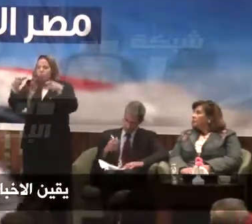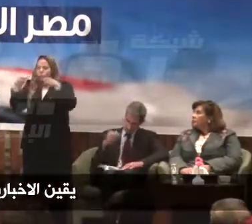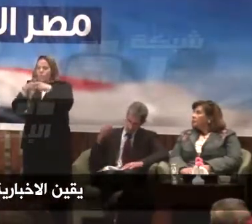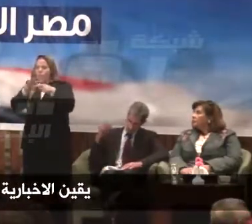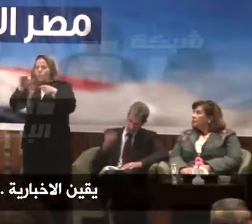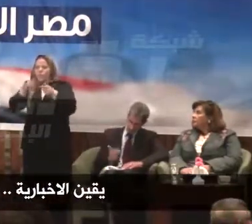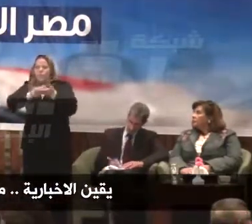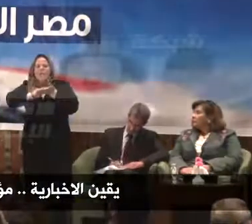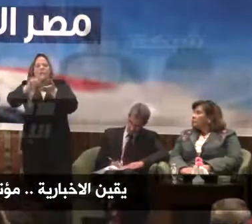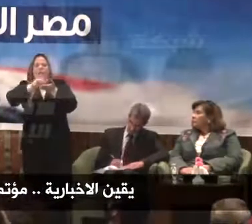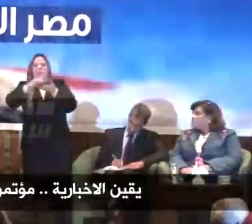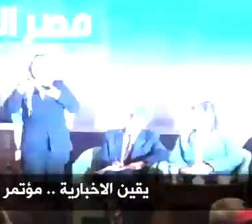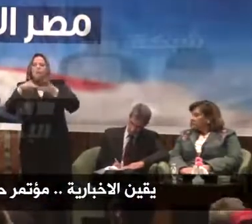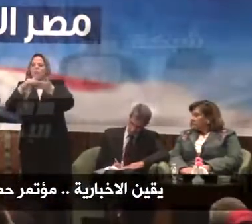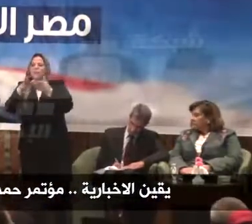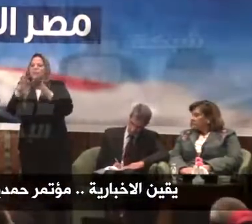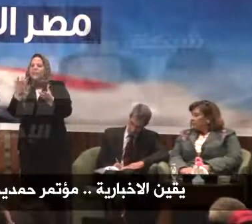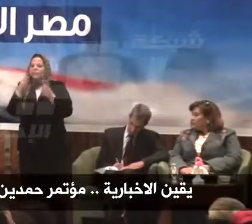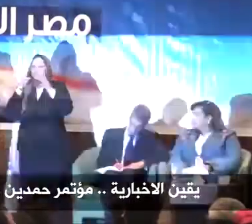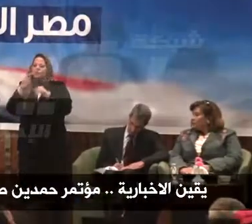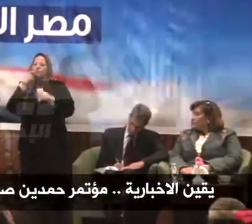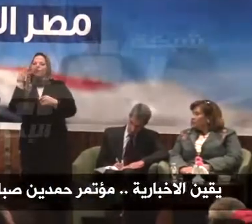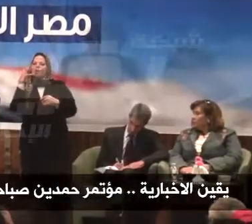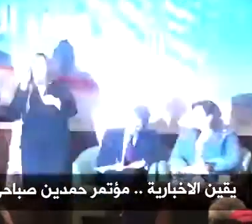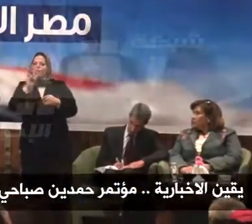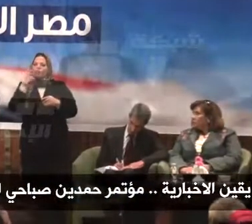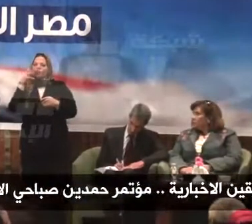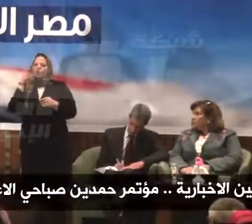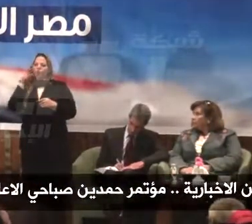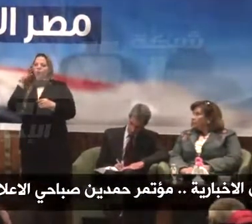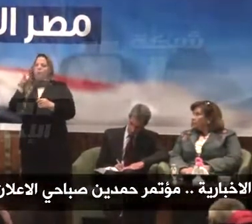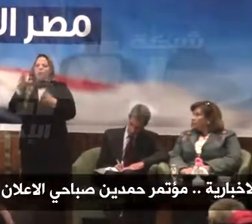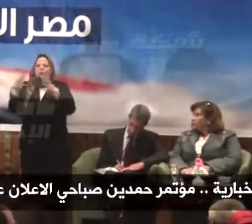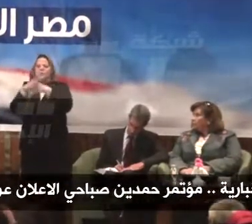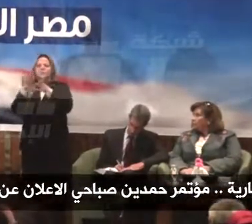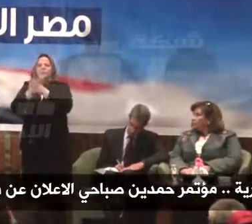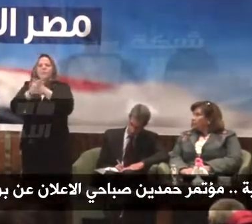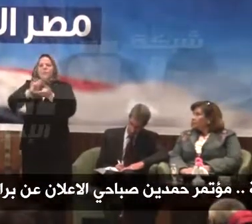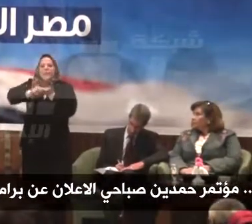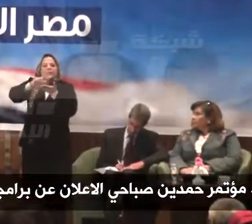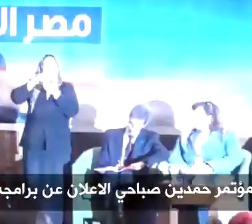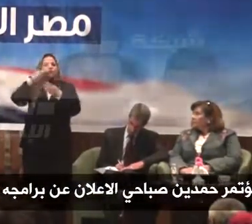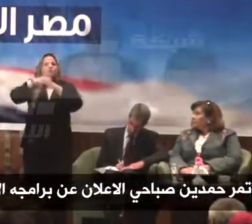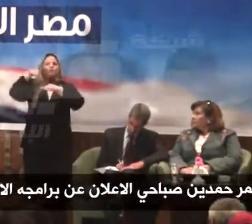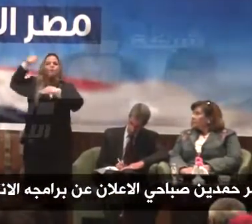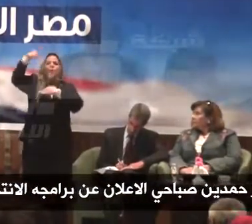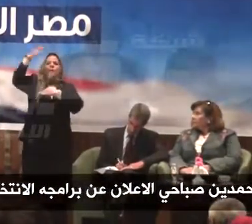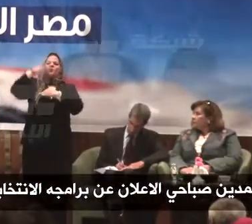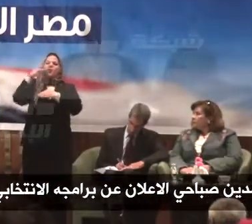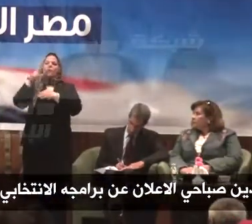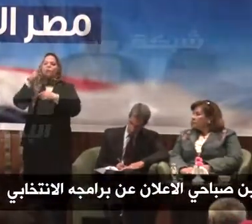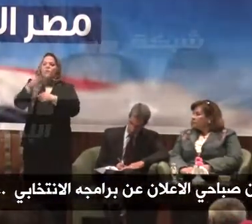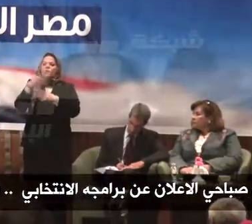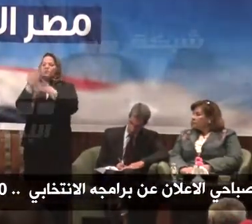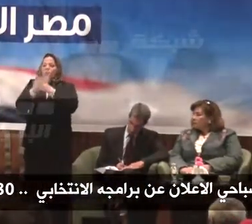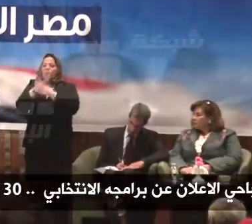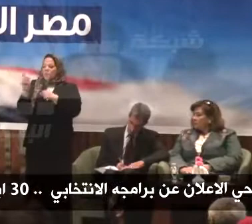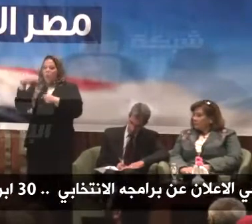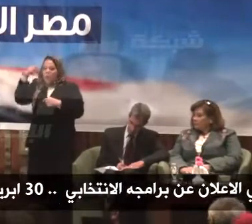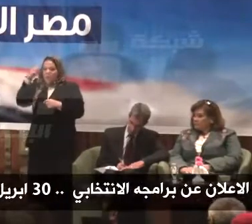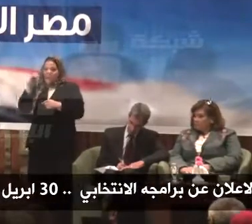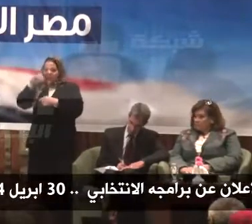ورسالة هذه الحملة هي الشباب، وهي رسالة إلى المستقبل، ومرشحنا نفسه هو